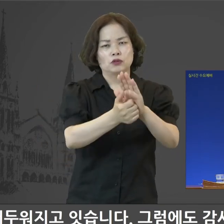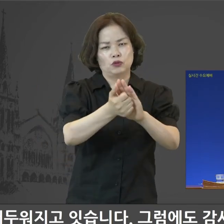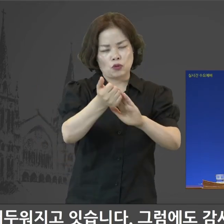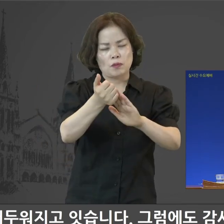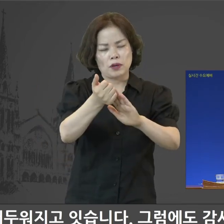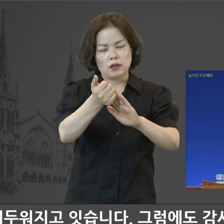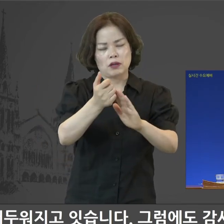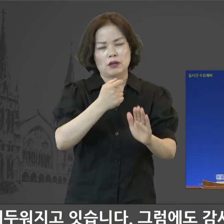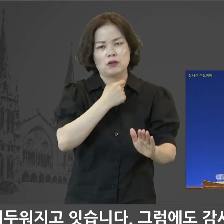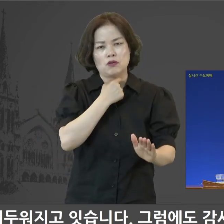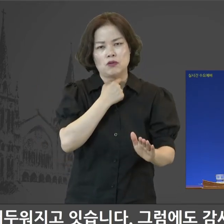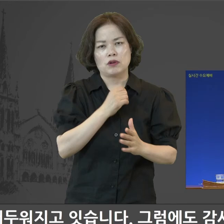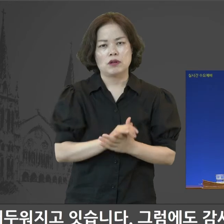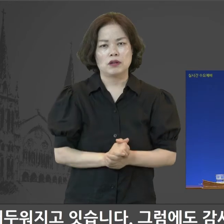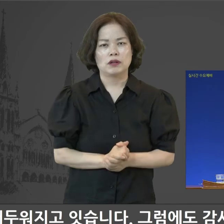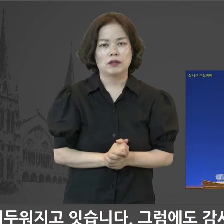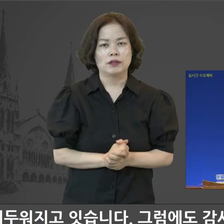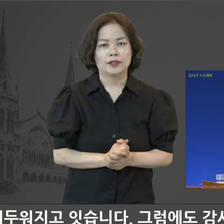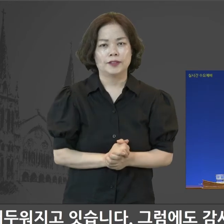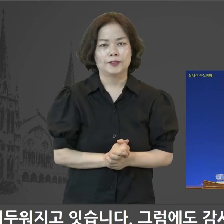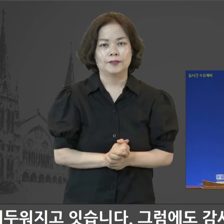거죠.